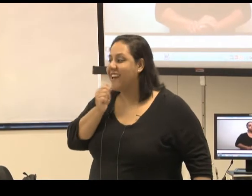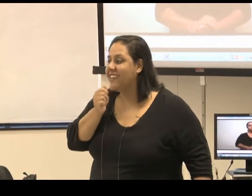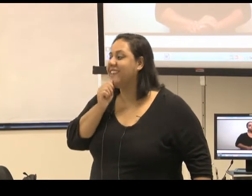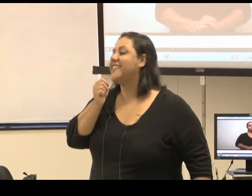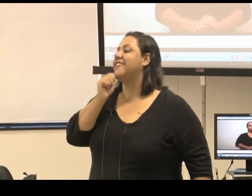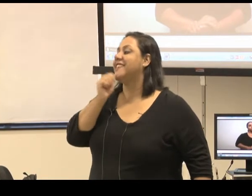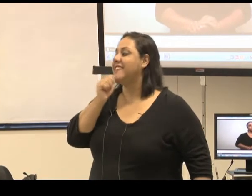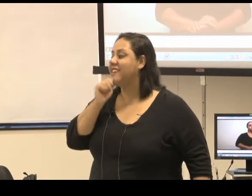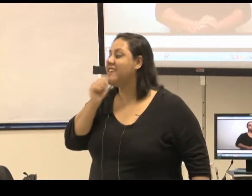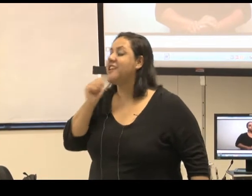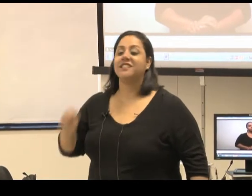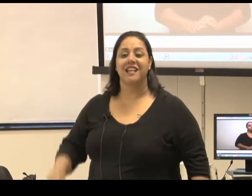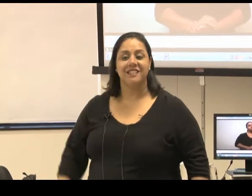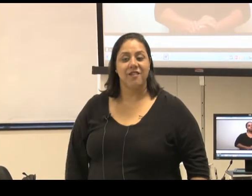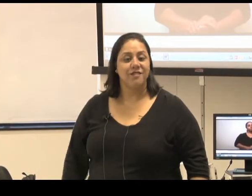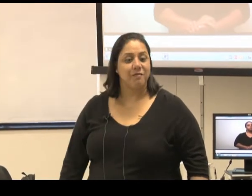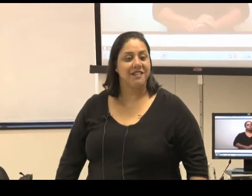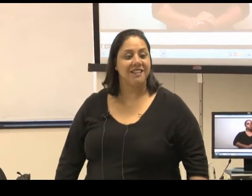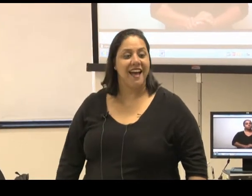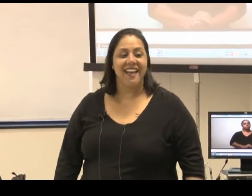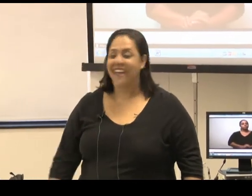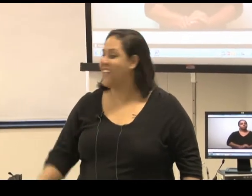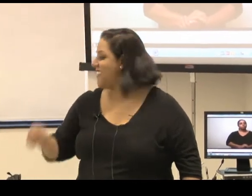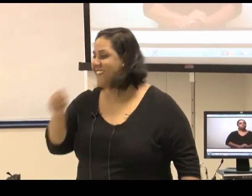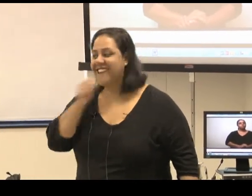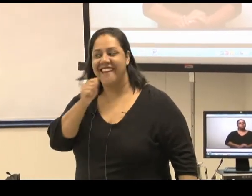Ainda. Já vão se aposentar?